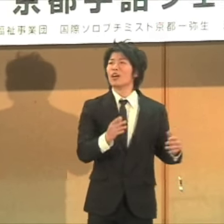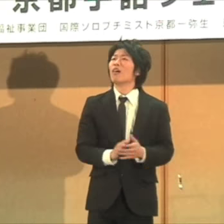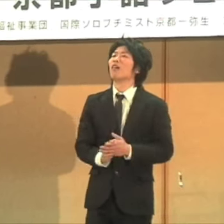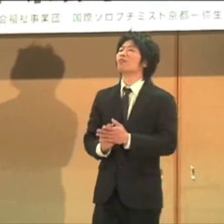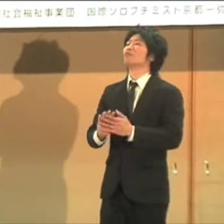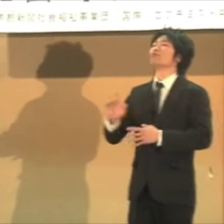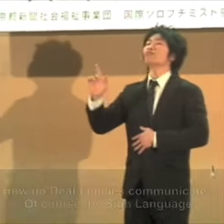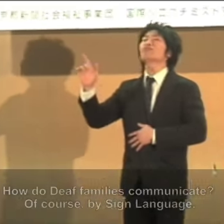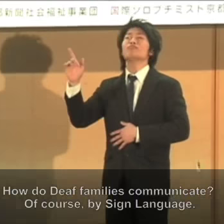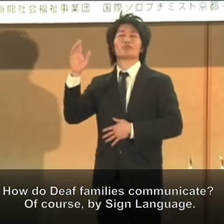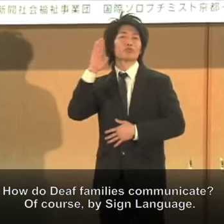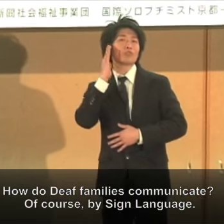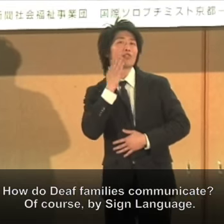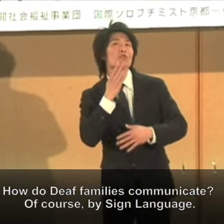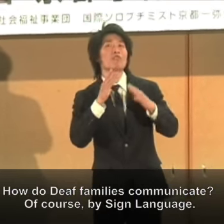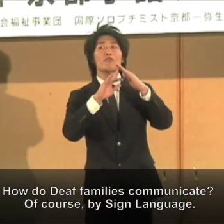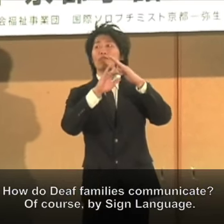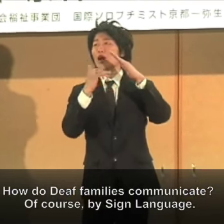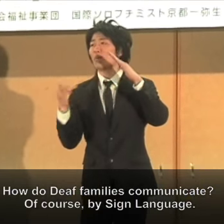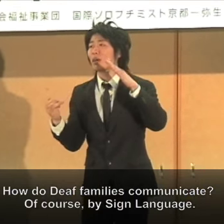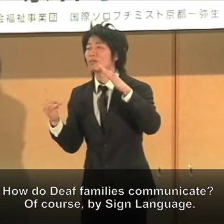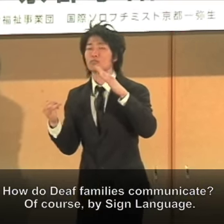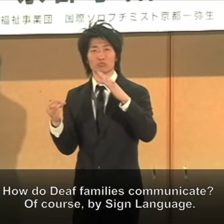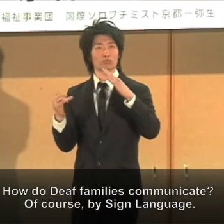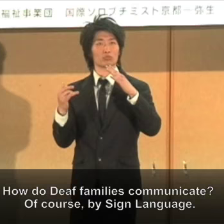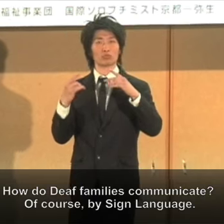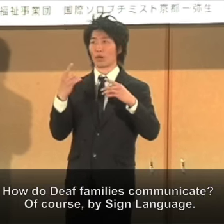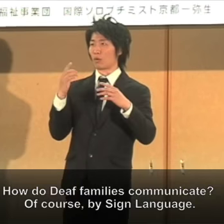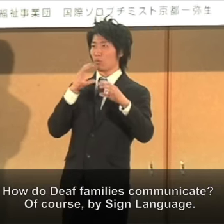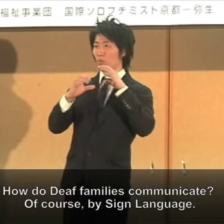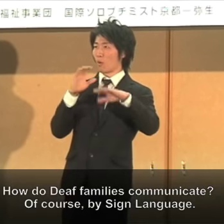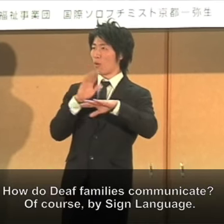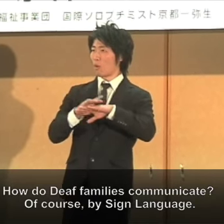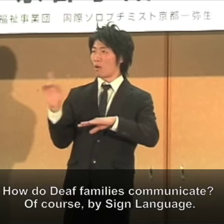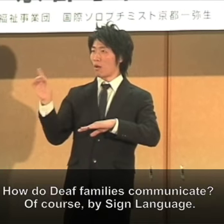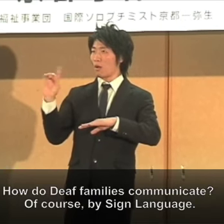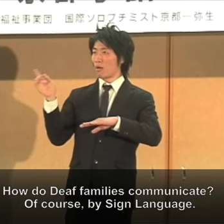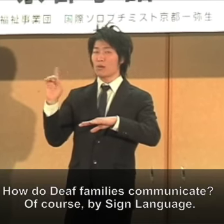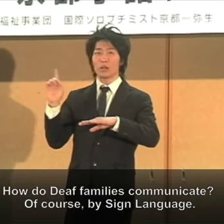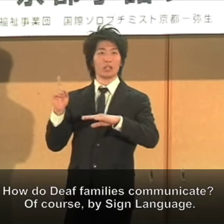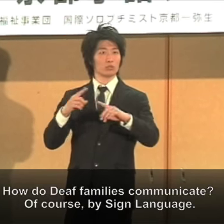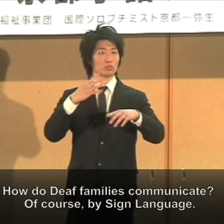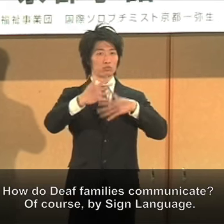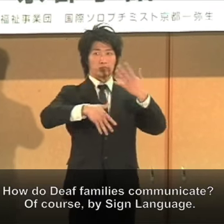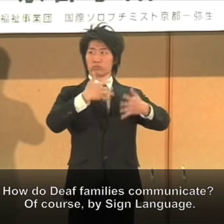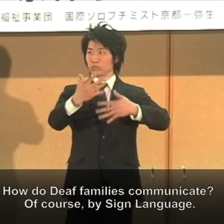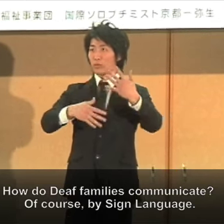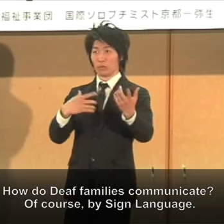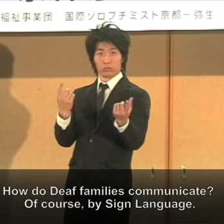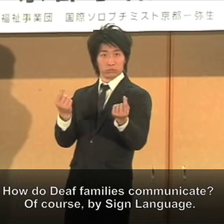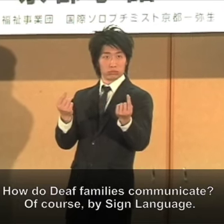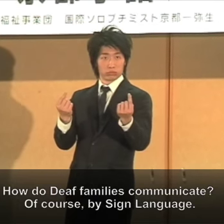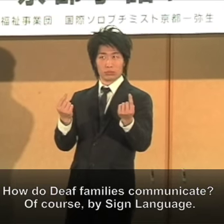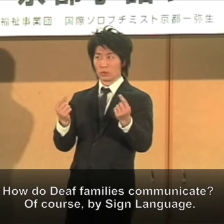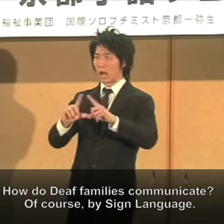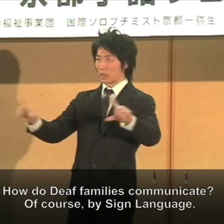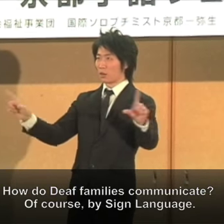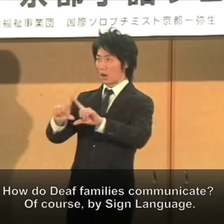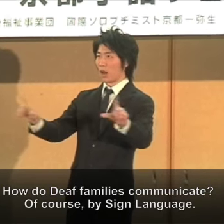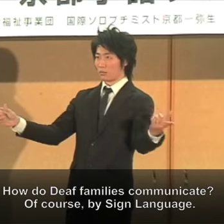て、デフファミリーというのはコミュニケーションの方法をどうするかというと、手話で話しますよね、当